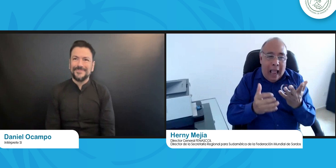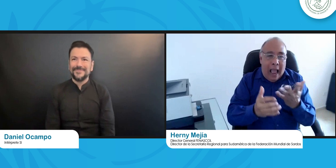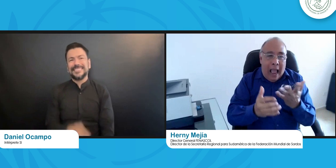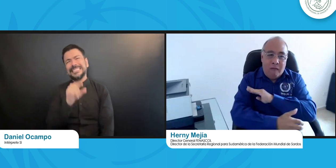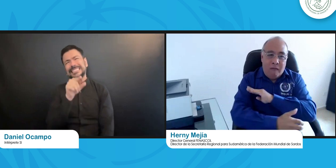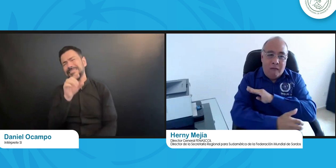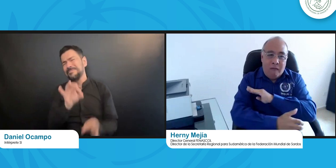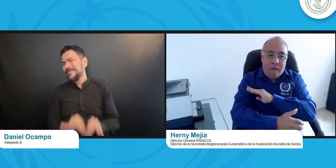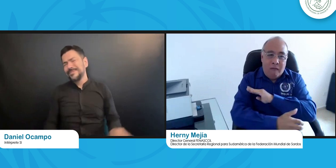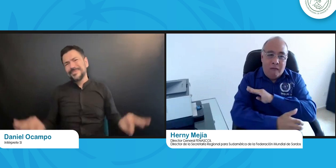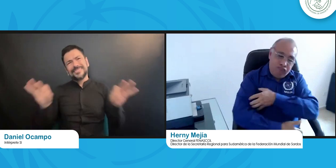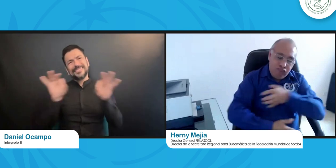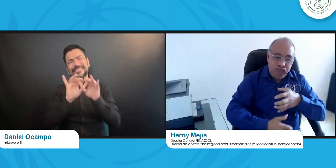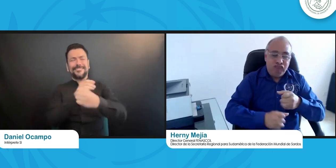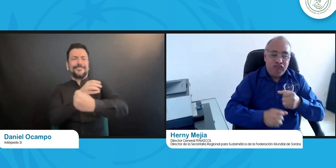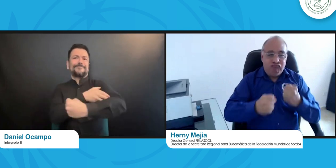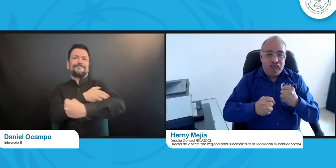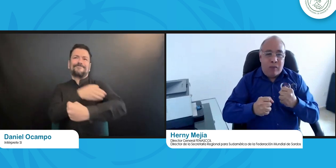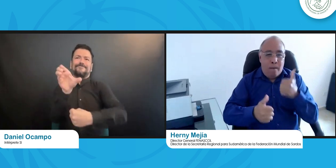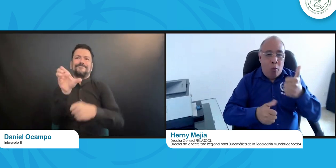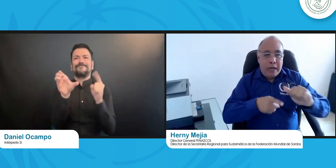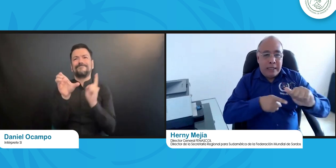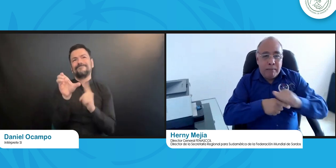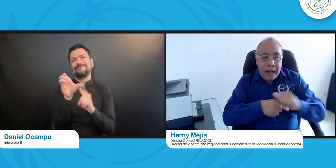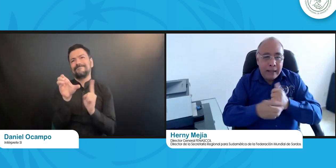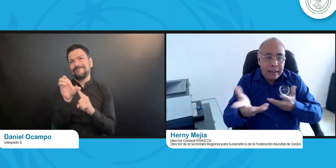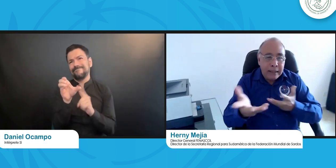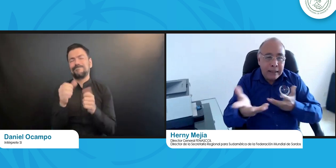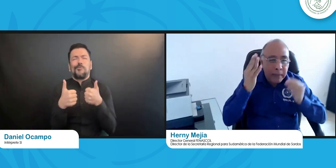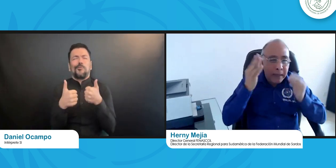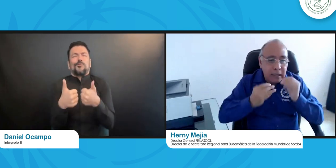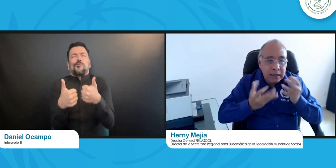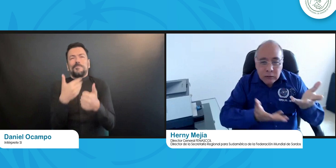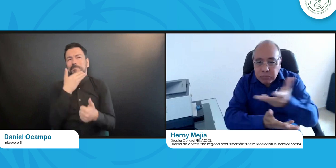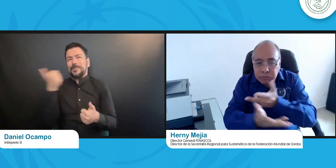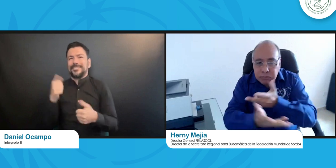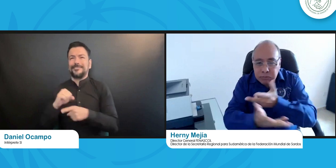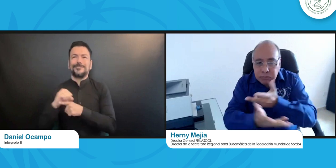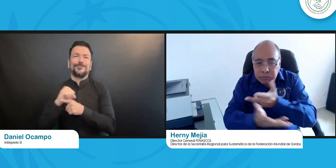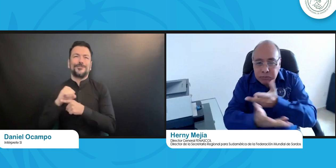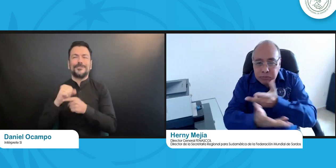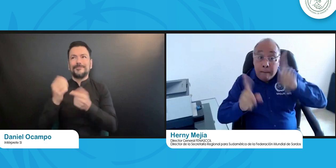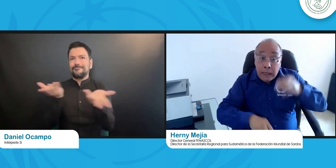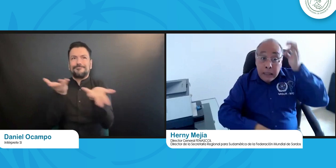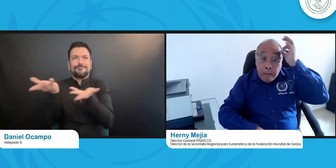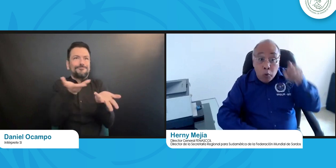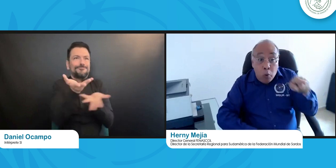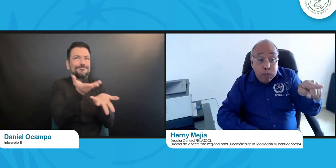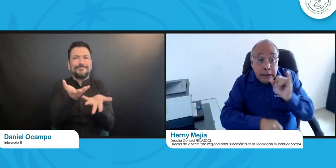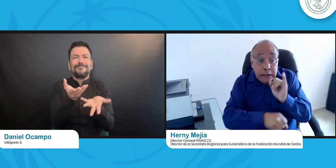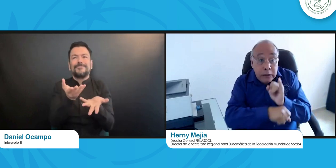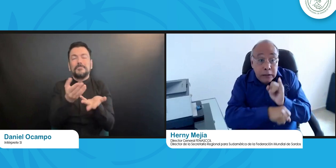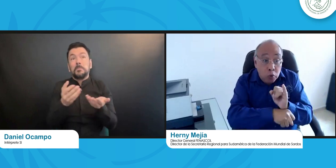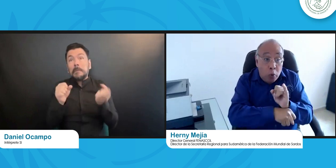pueda dar esto. Es importante que empecemos a fortalecernos, a reconocer esas